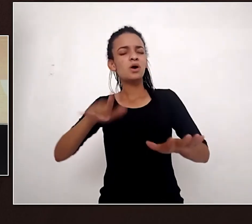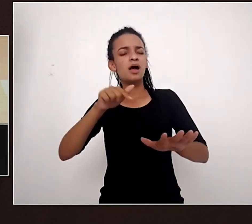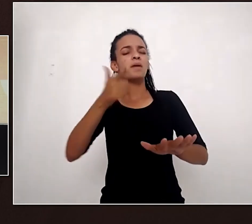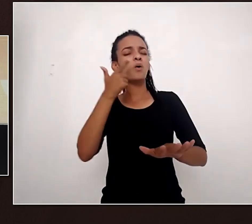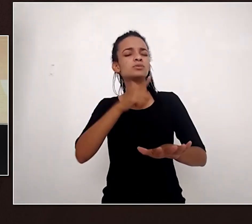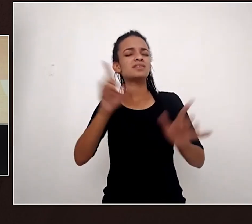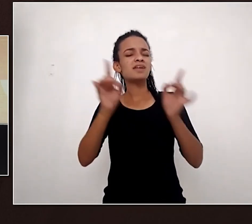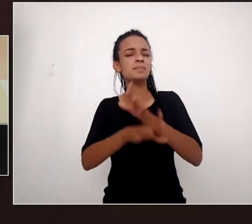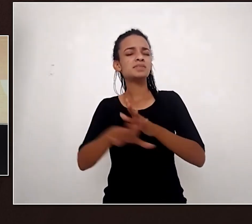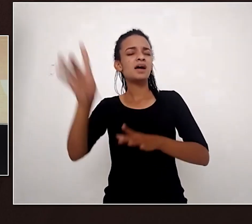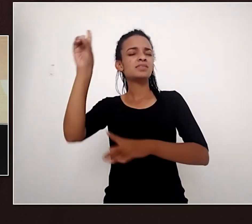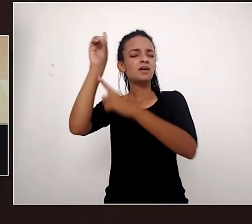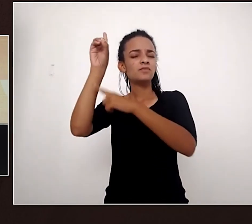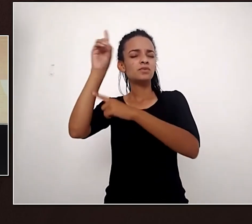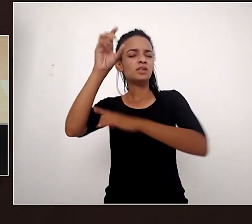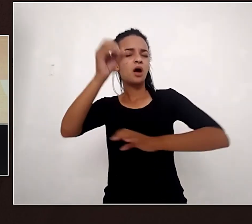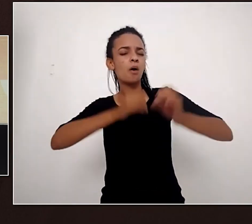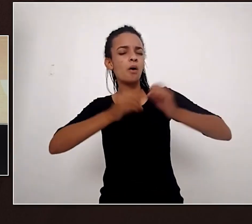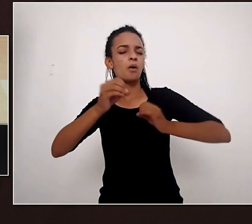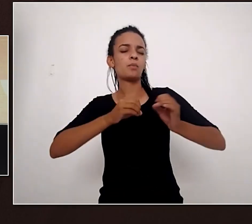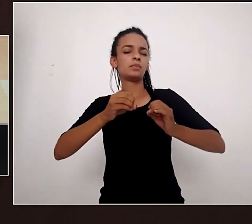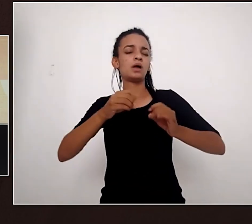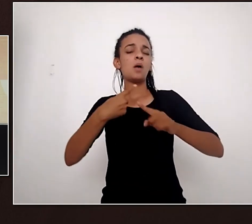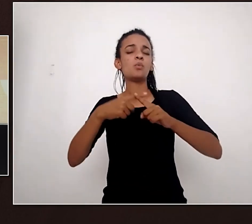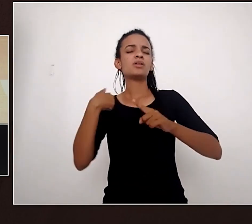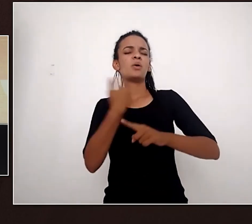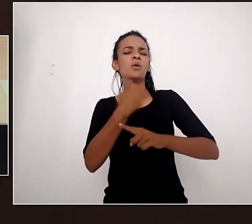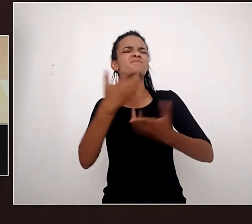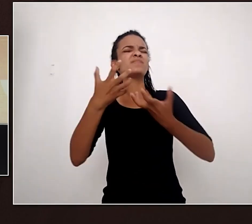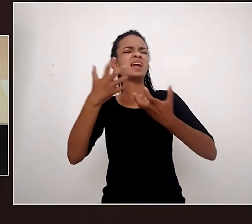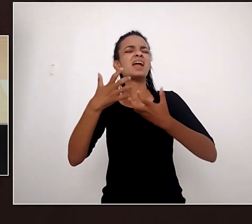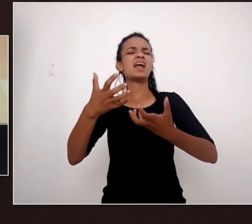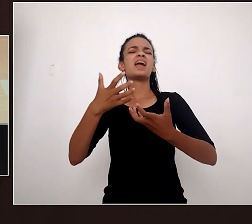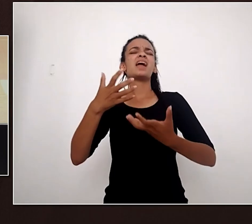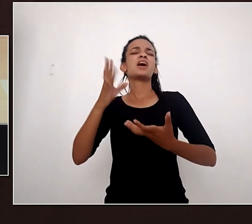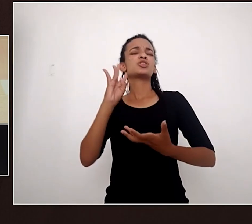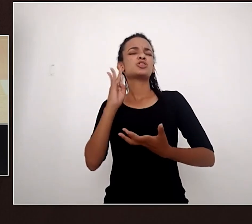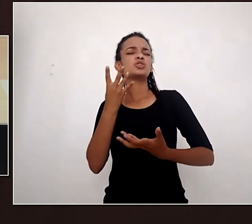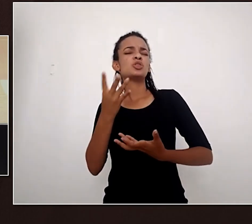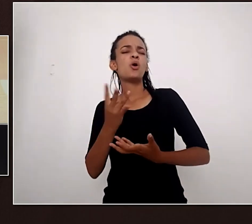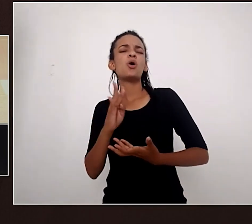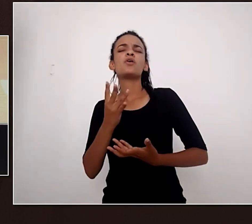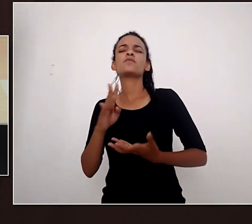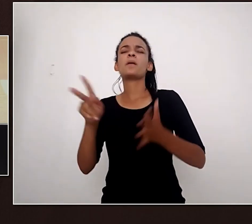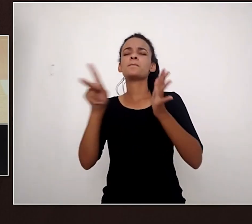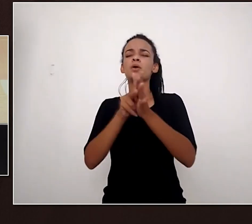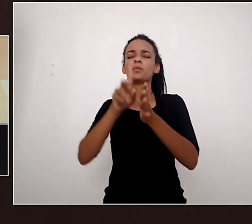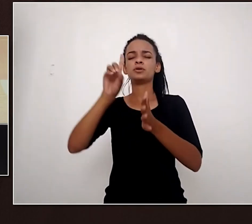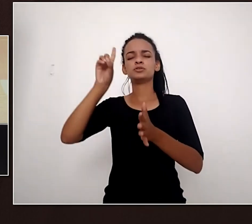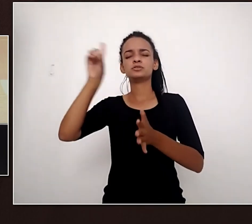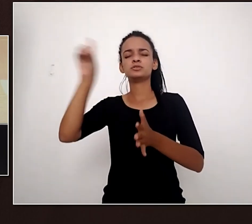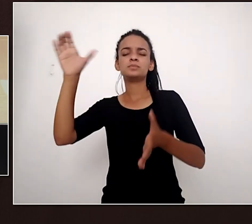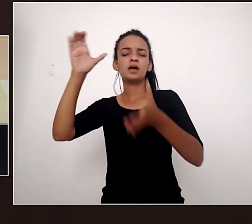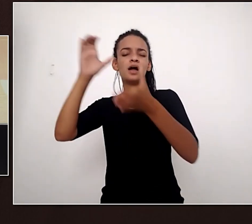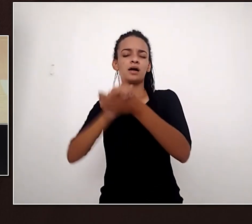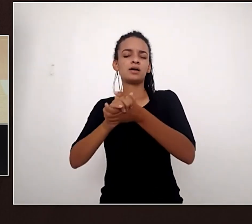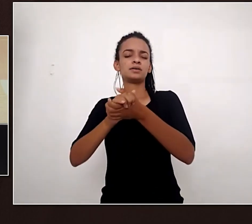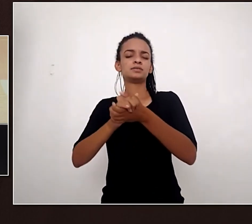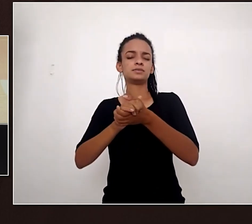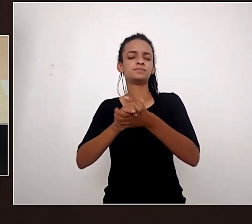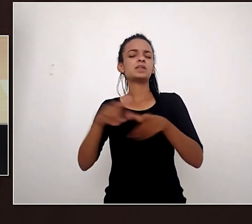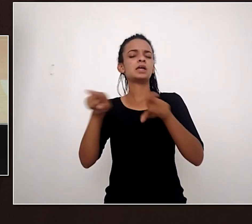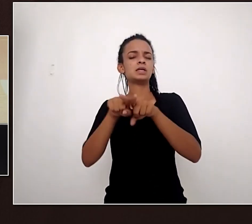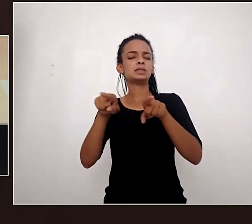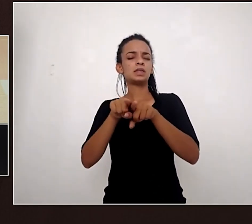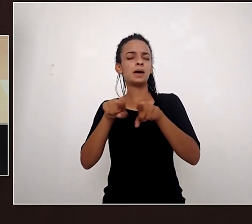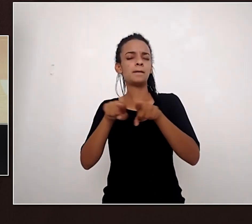Queremos ser essa noiva querida sua, Senhor, para nos casarmos contigo, e também um exército para derrotar o exército do